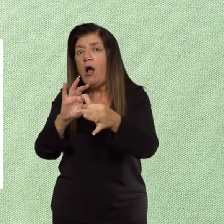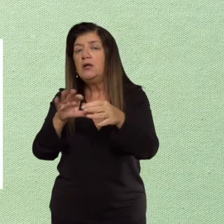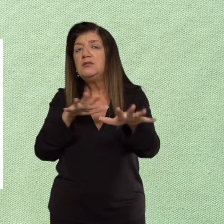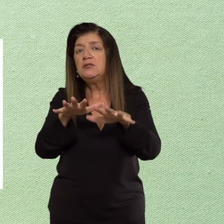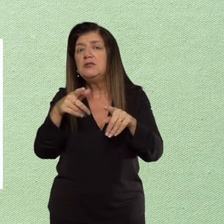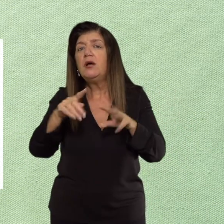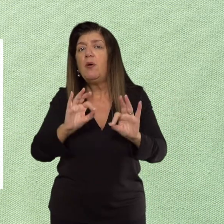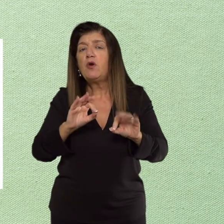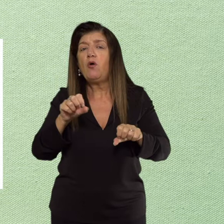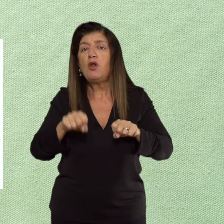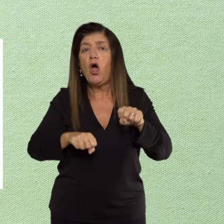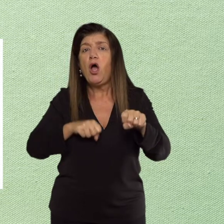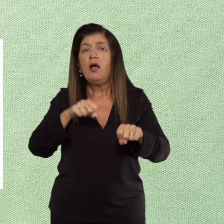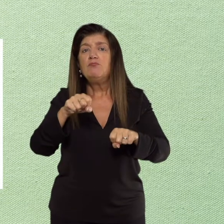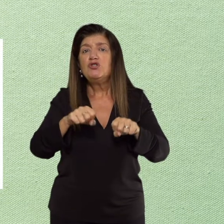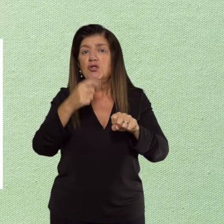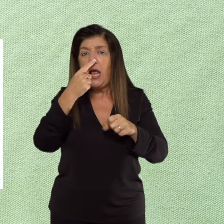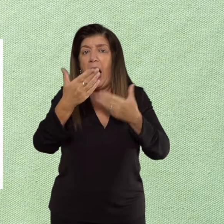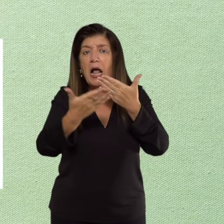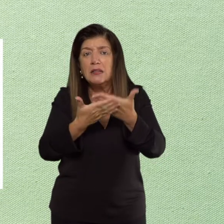Una bicicletta per disabile